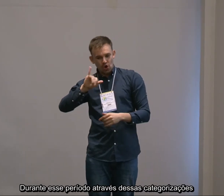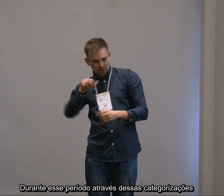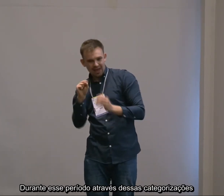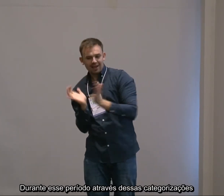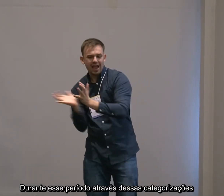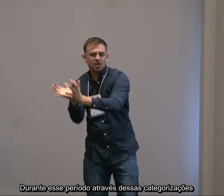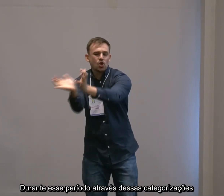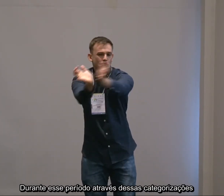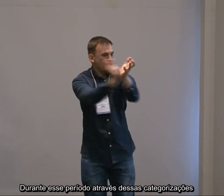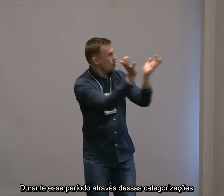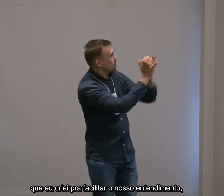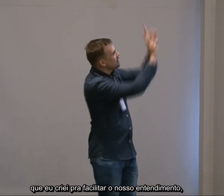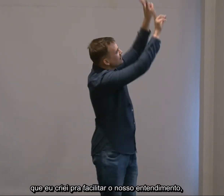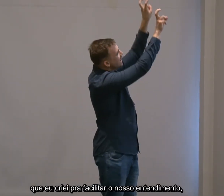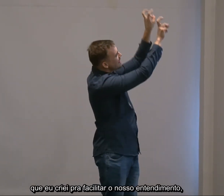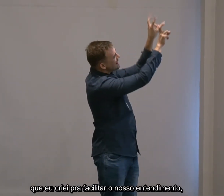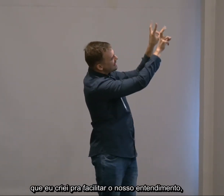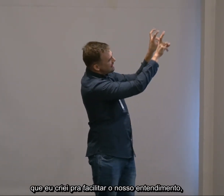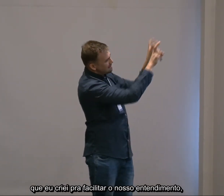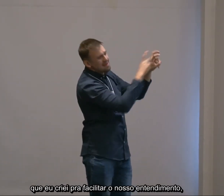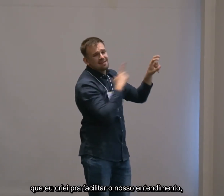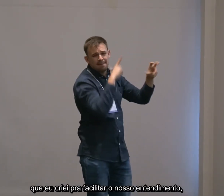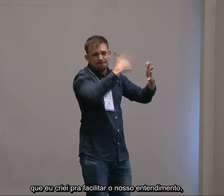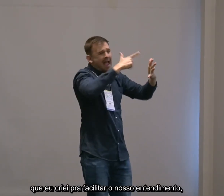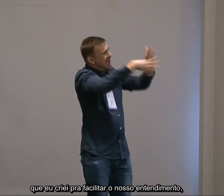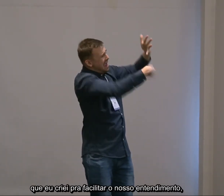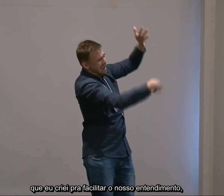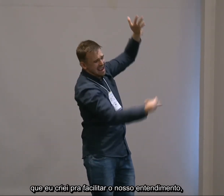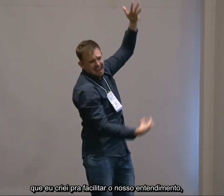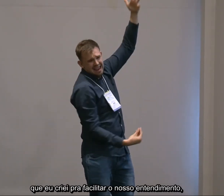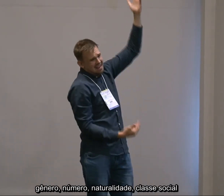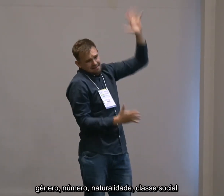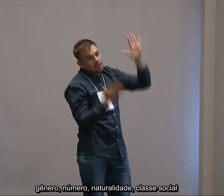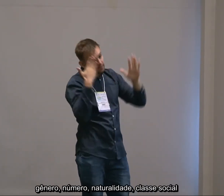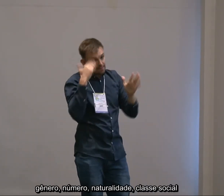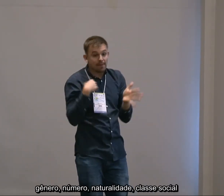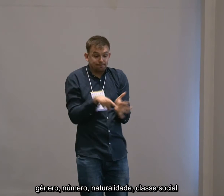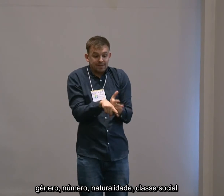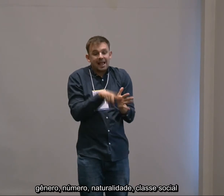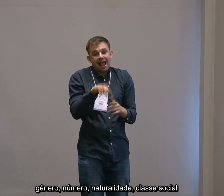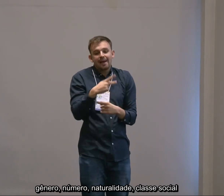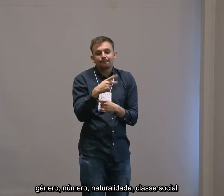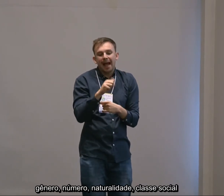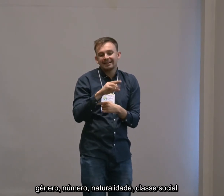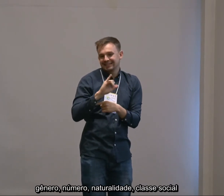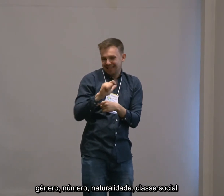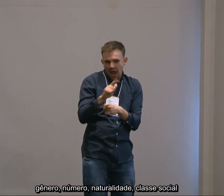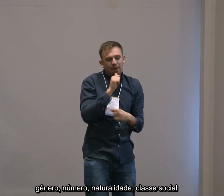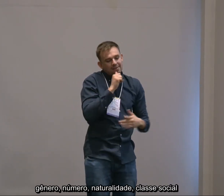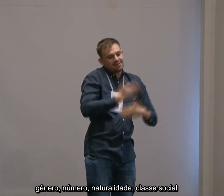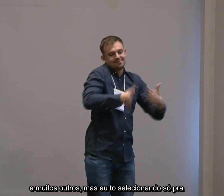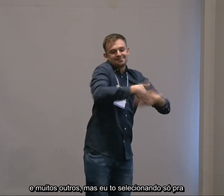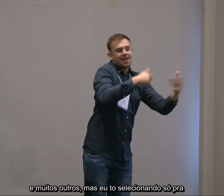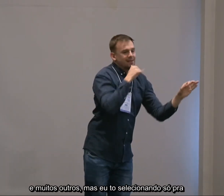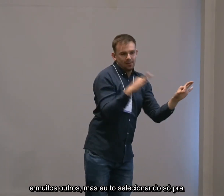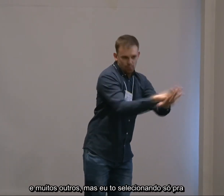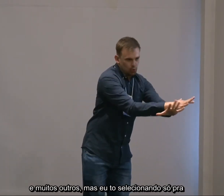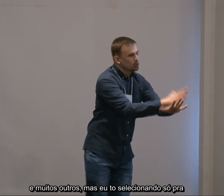categorizações que eu criei pra facilitar o nosso entendimento de gênero número naturalidade classe social e muitos outros